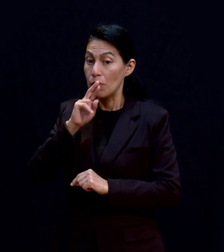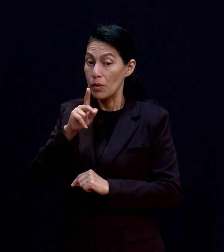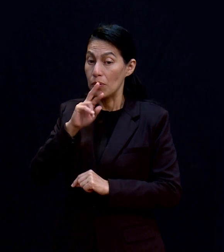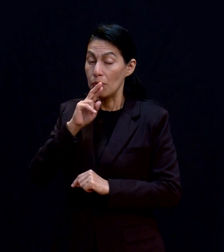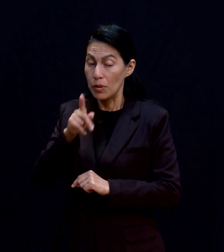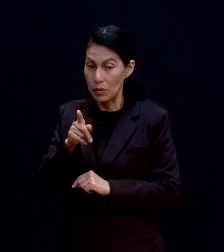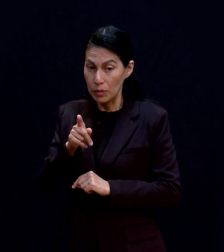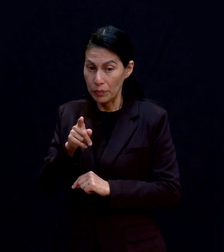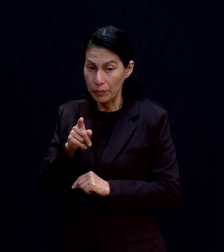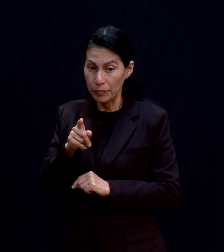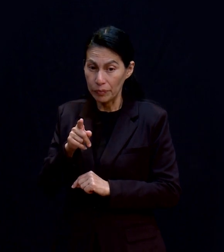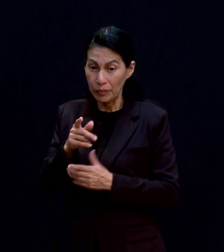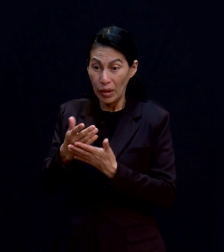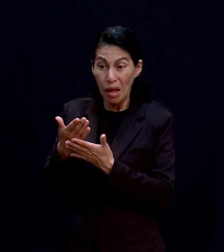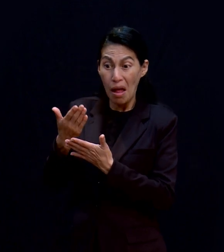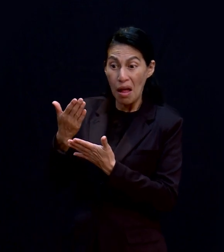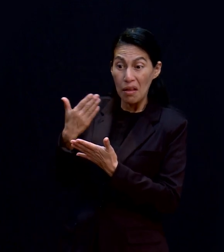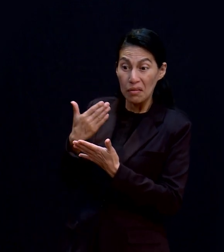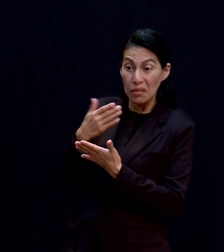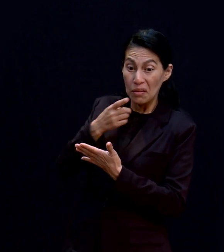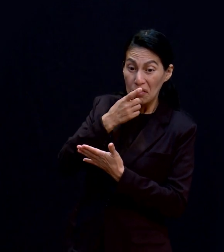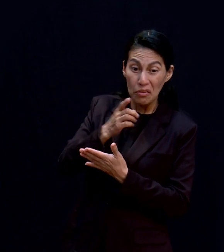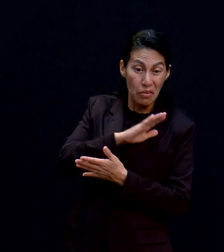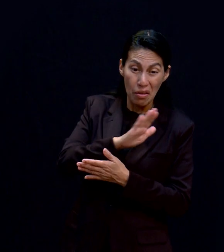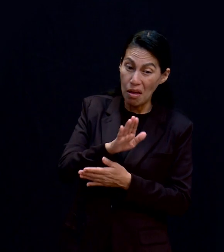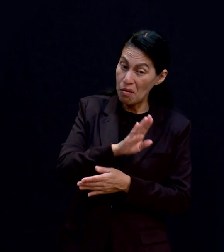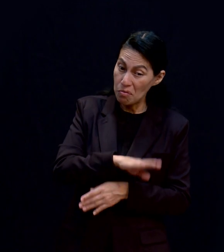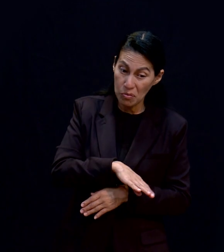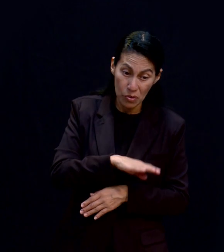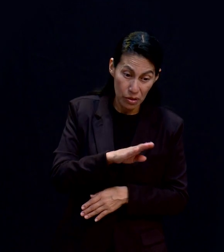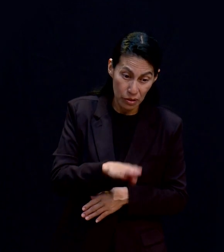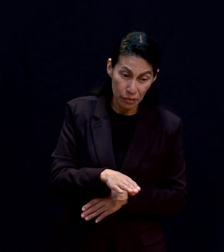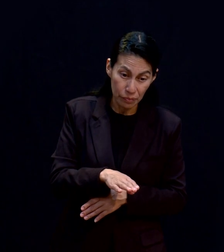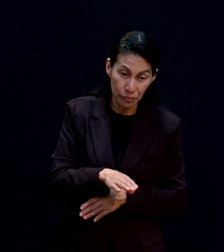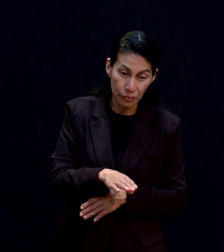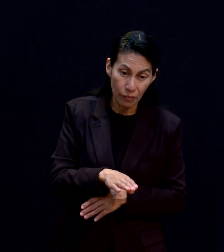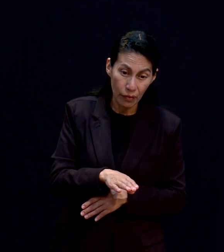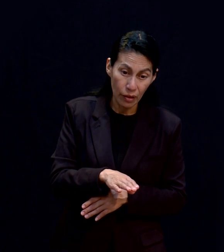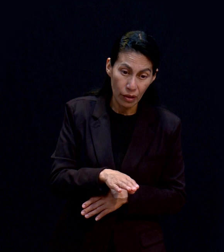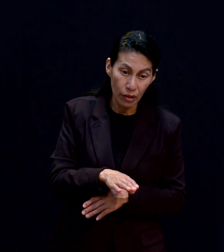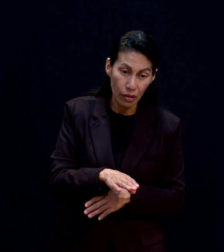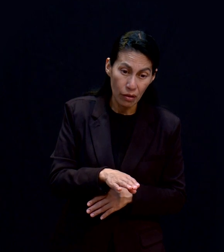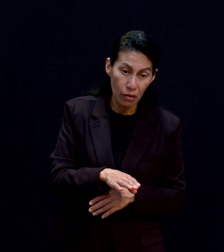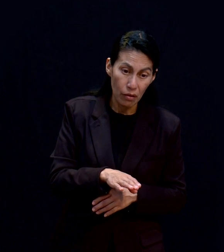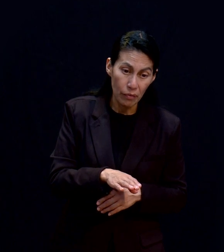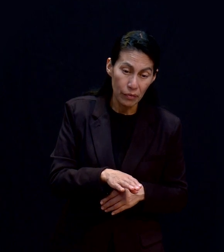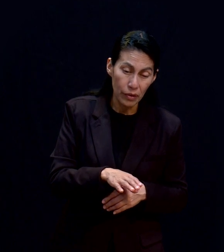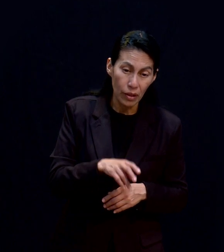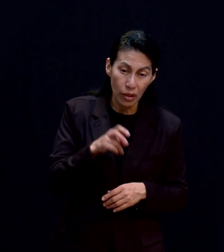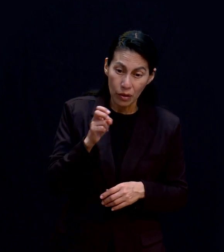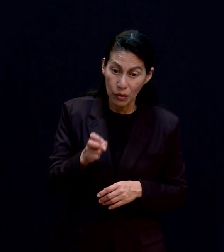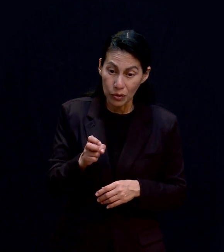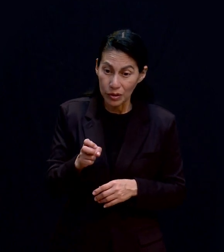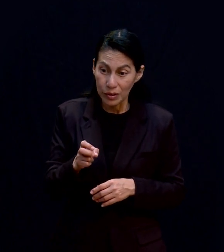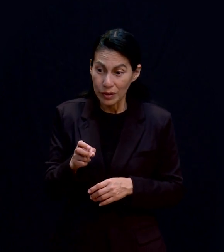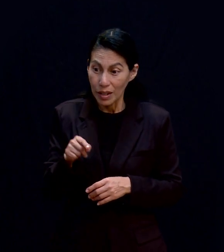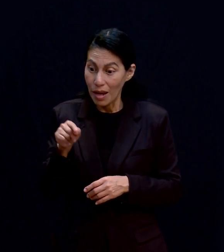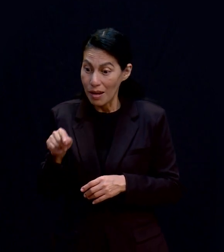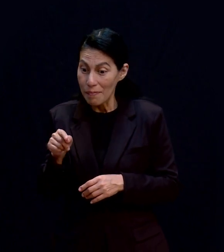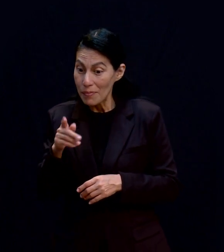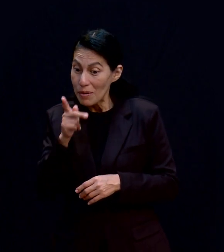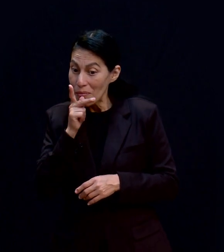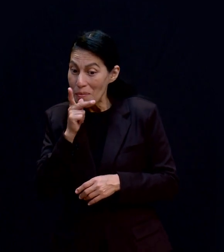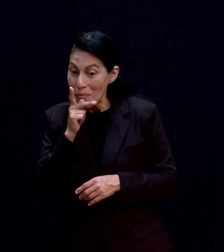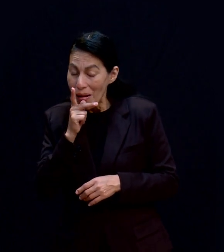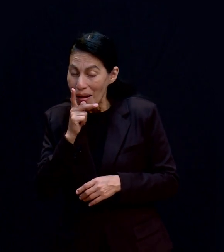el asunto que los médicos habían dado como fin al lugar exactamente y ahí es donde